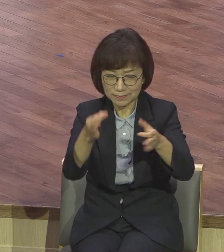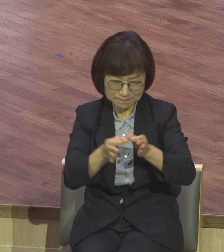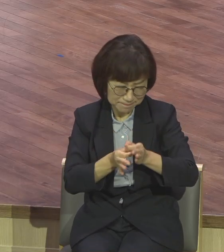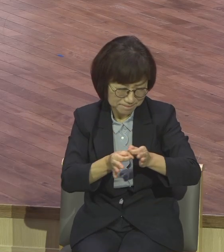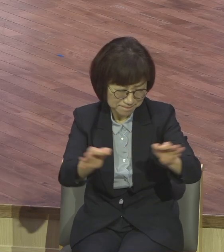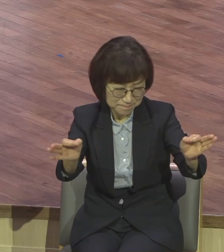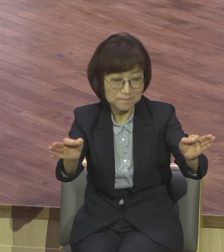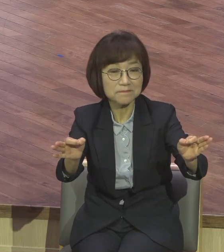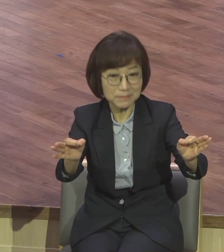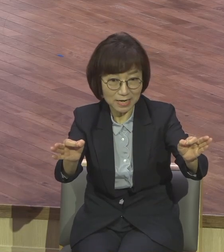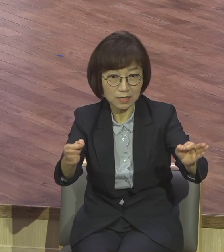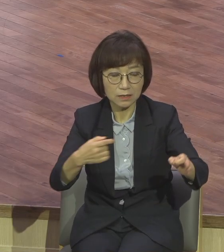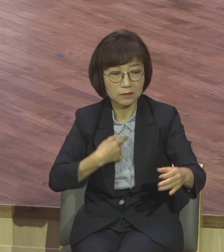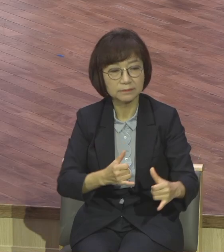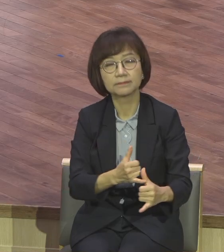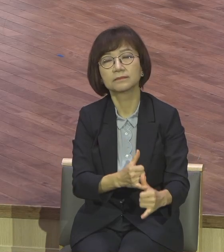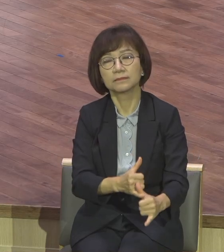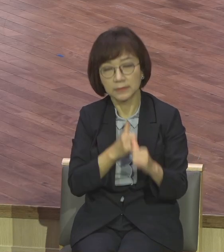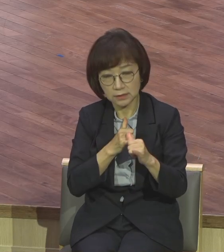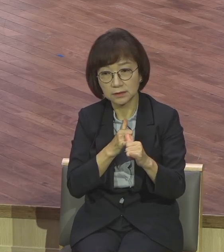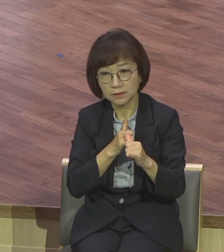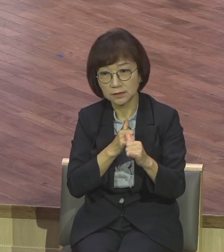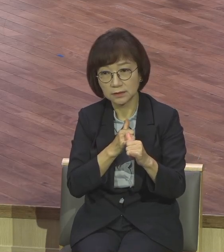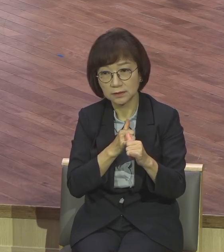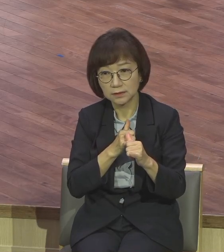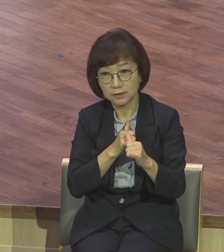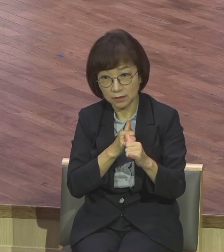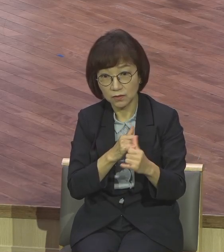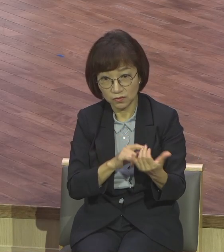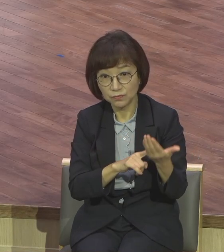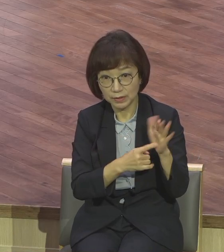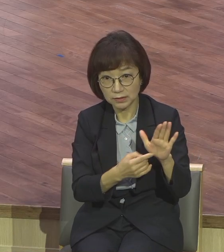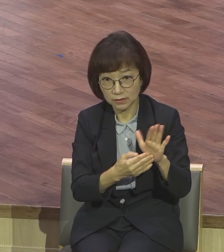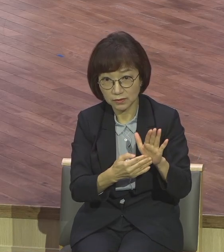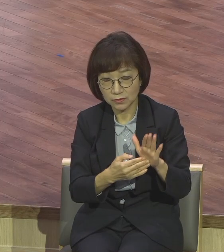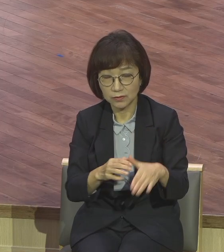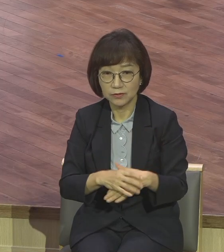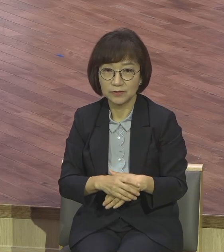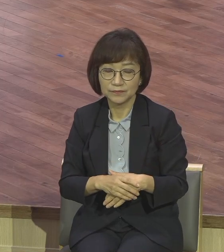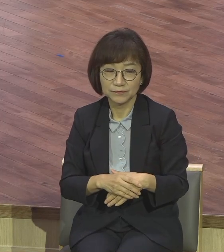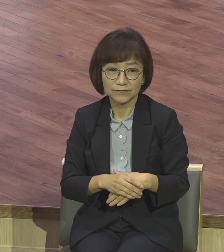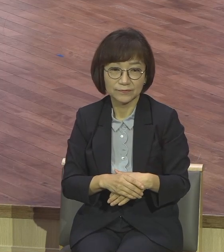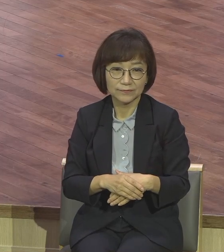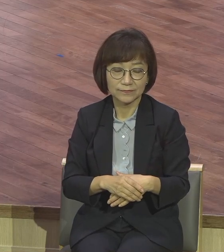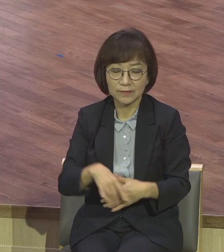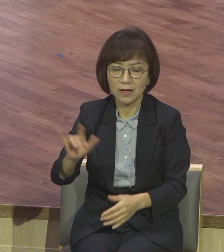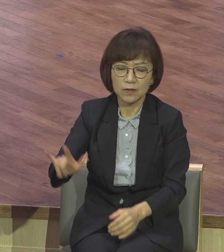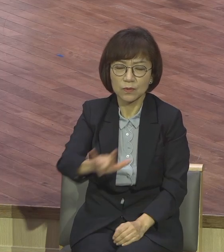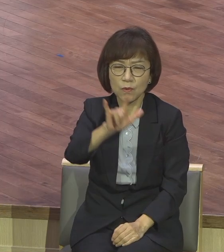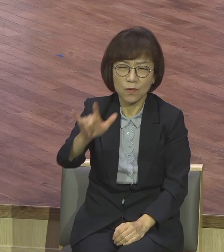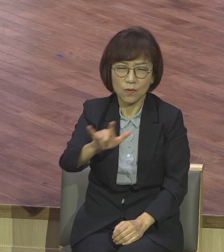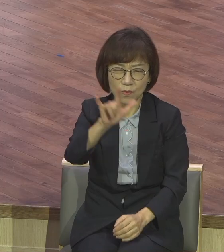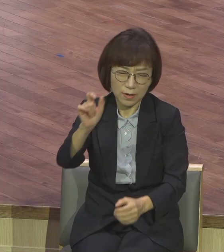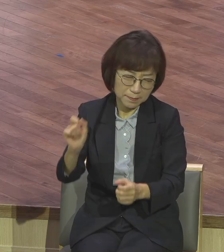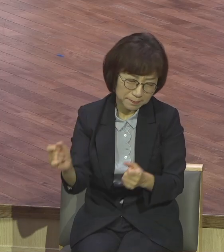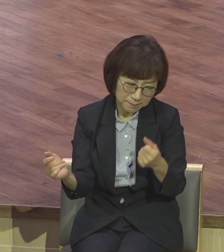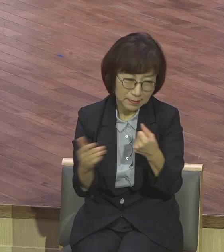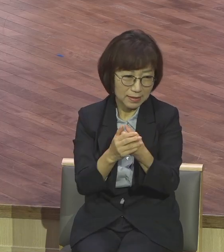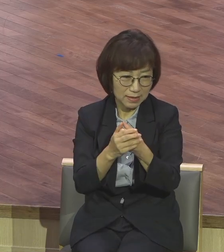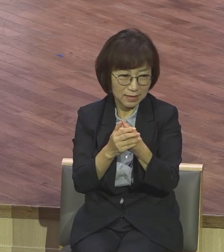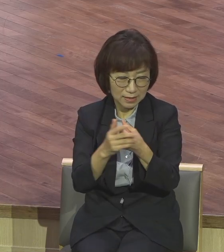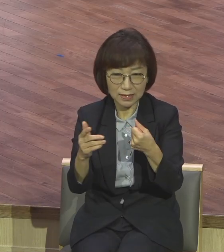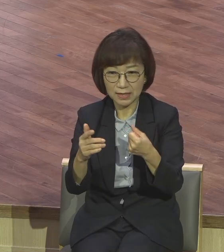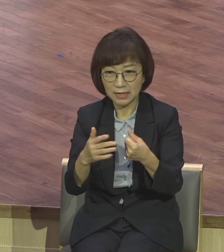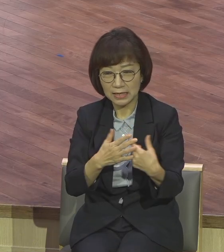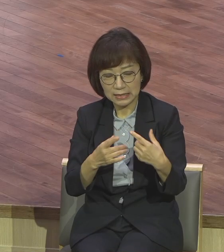극단적 선택을 그렇게 했다라는 것이 보도되었습니다. 자, 코로나19 때문에